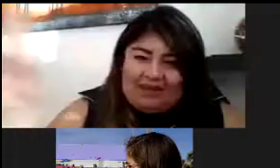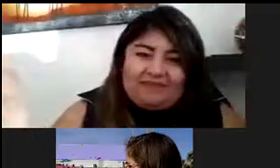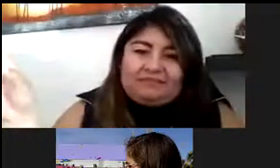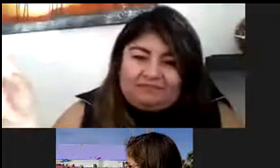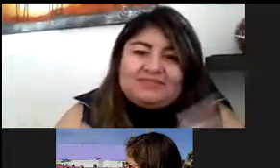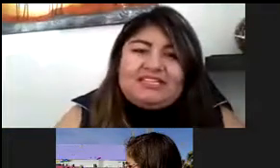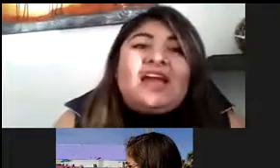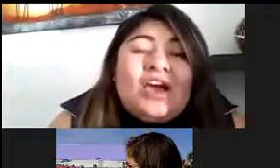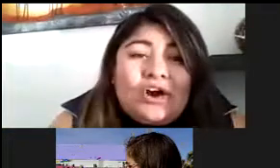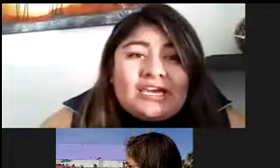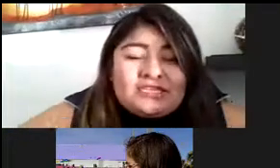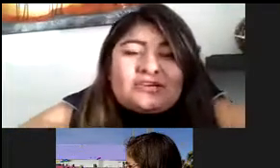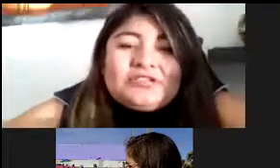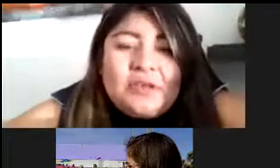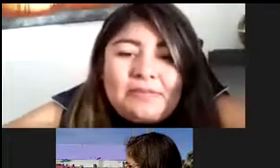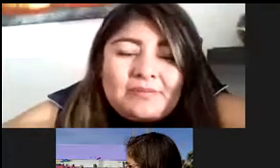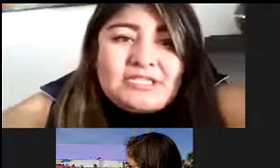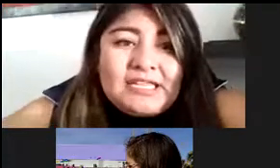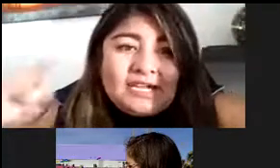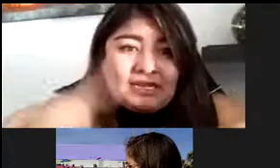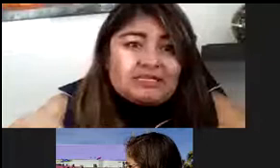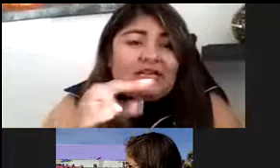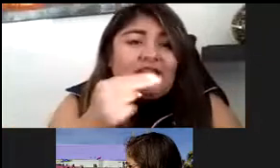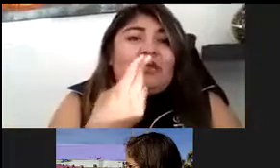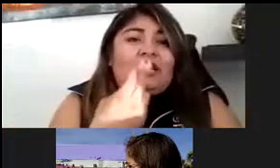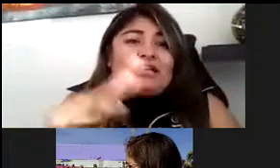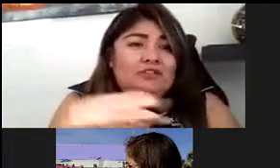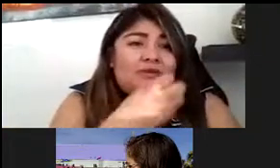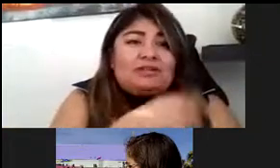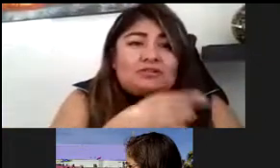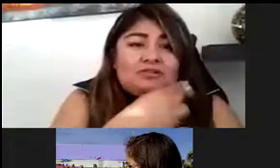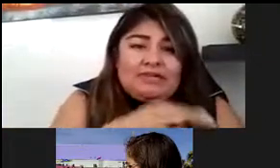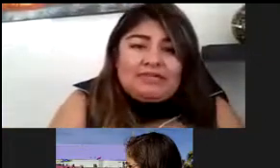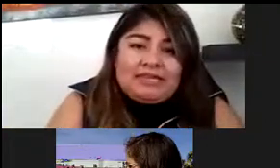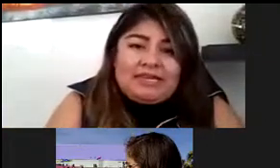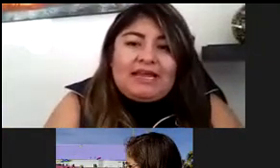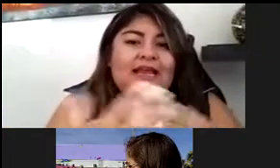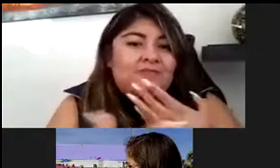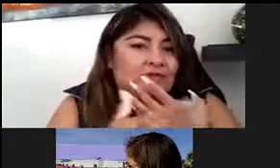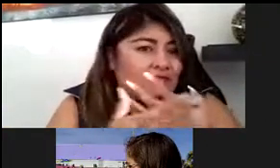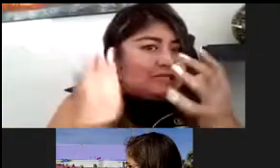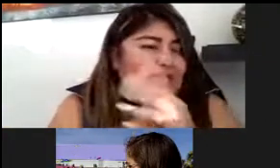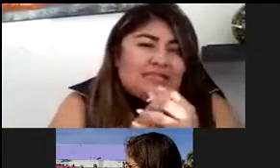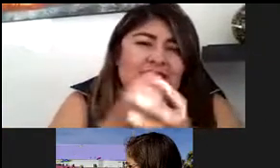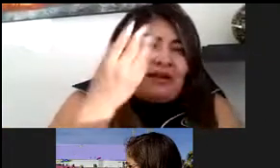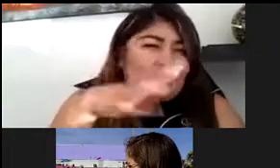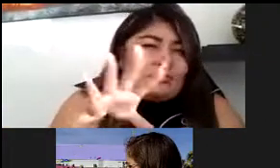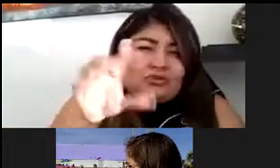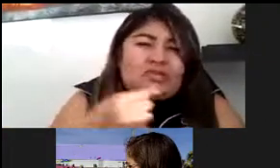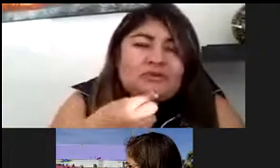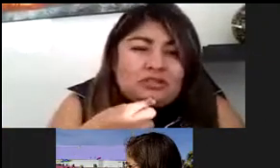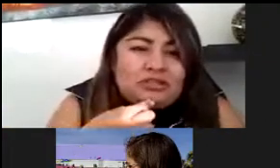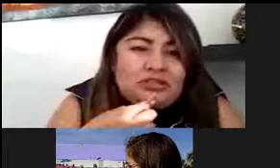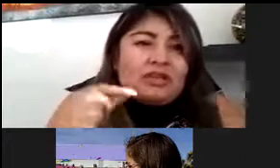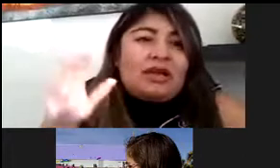Ali ya. ¿Sí? Ok, chicos, vamos a dejarles aquí lo de las firmas de los nombres. Las próximas clases dejamos unos